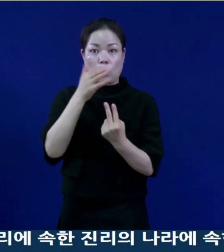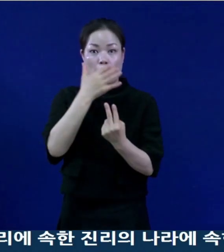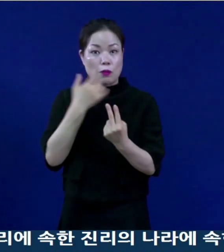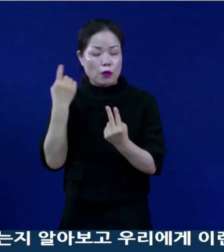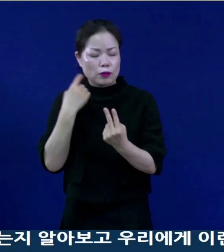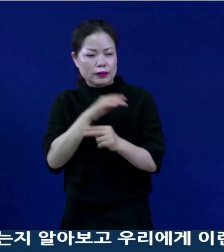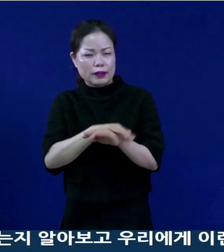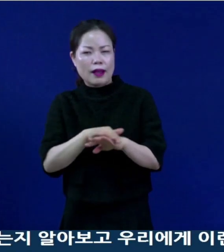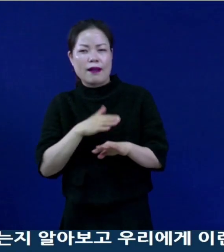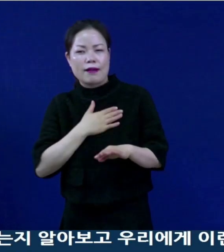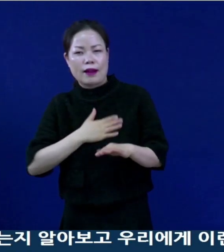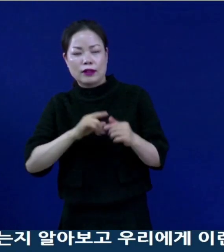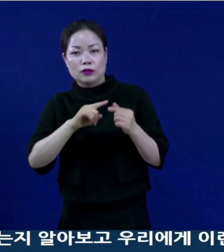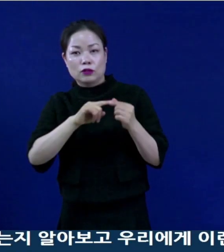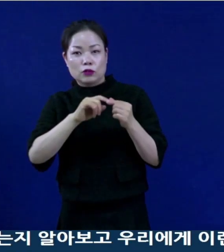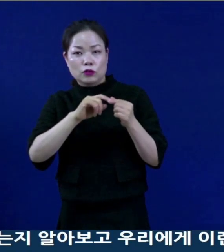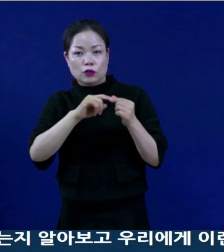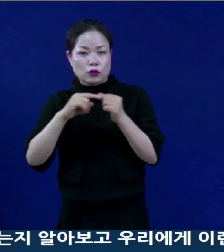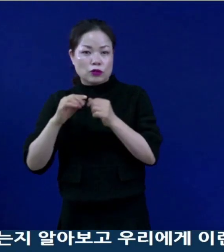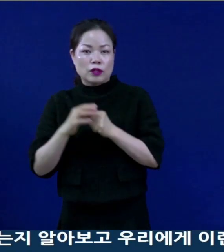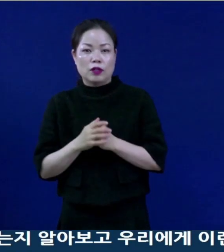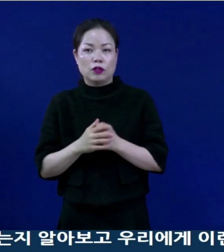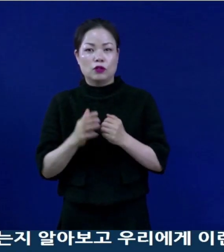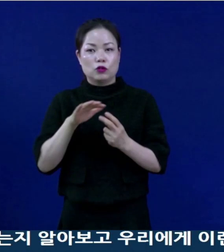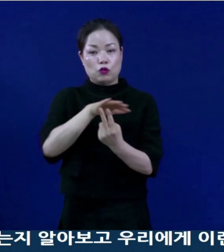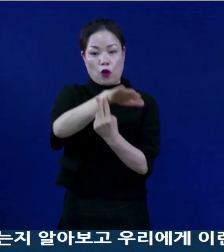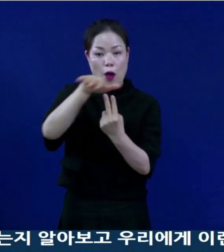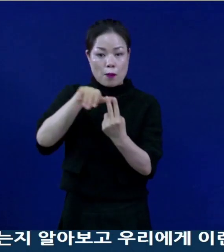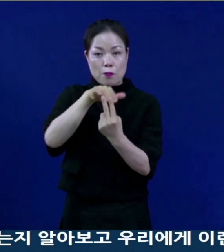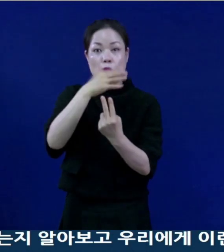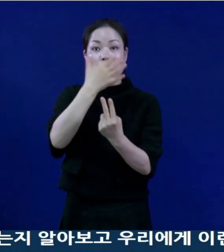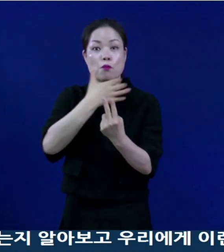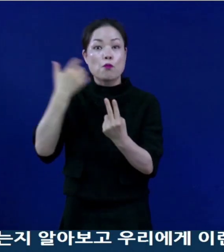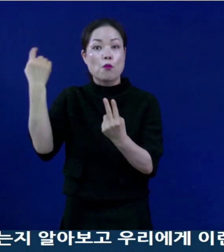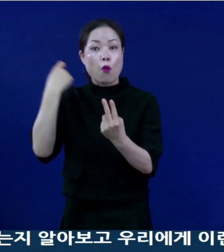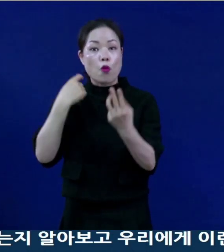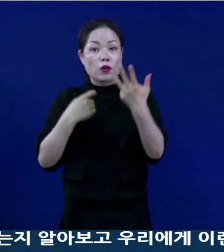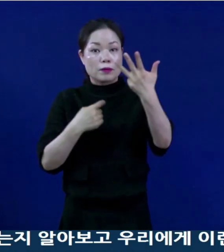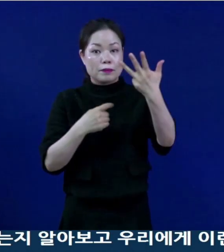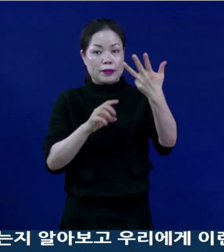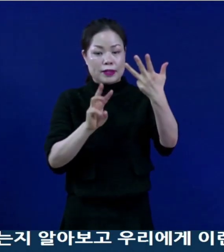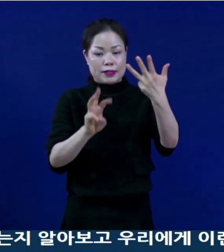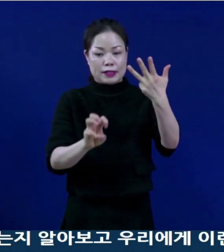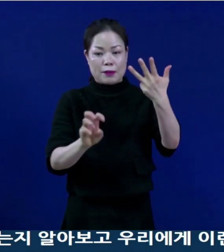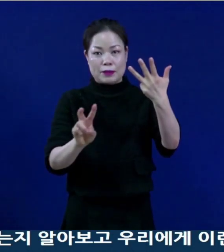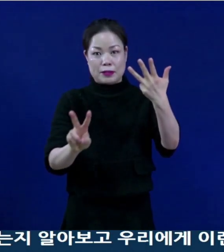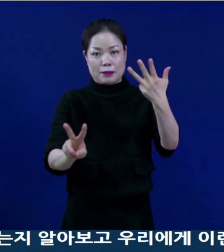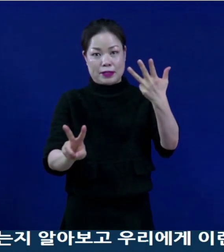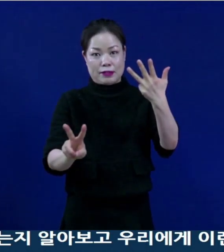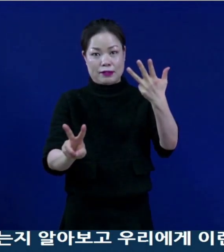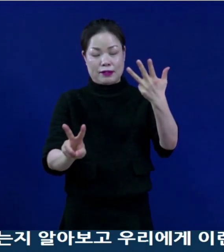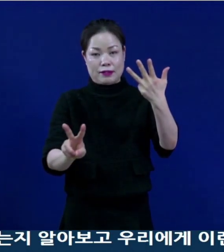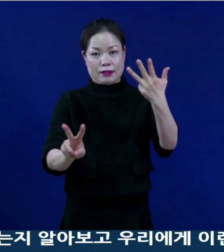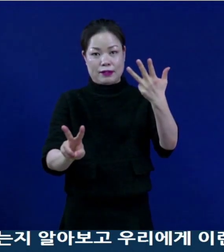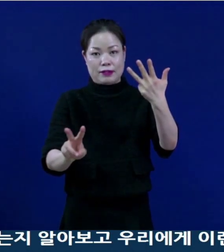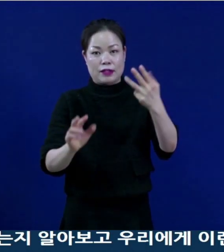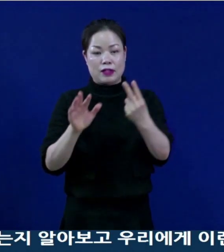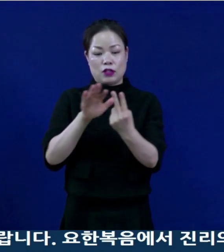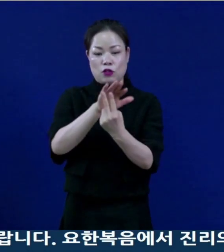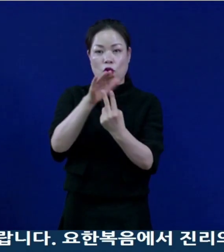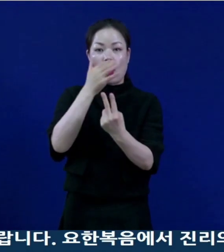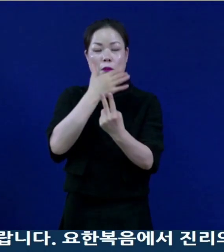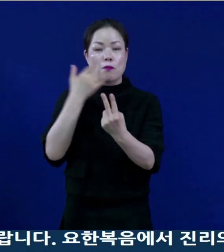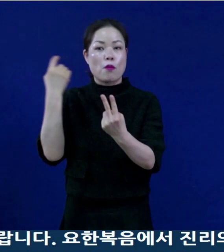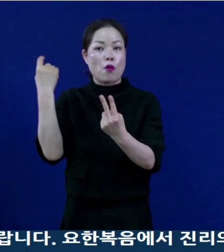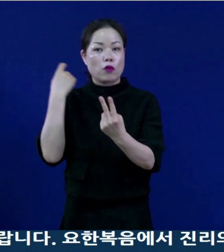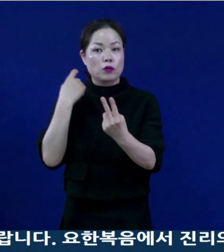우리 잘 아는 구절이 있죠. 요한복음 8장으로 찾아가 주셨으면 좋겠는데 8장 32절로 가보십시다. 요한복음 8장